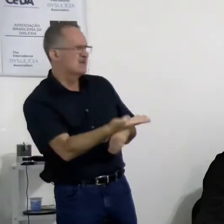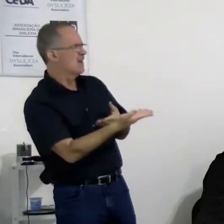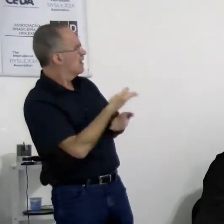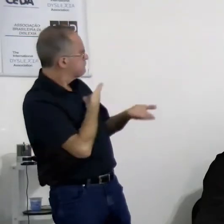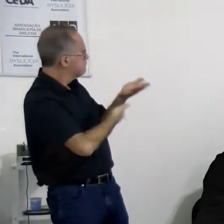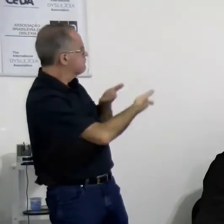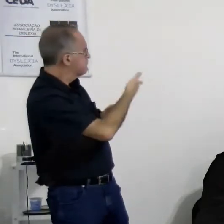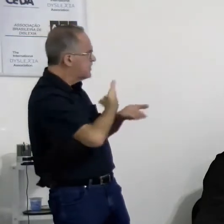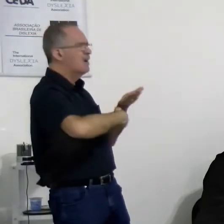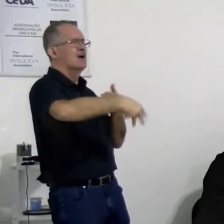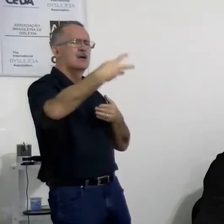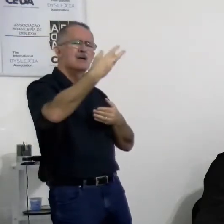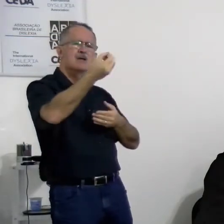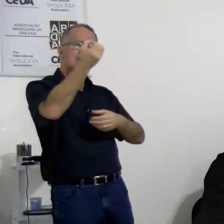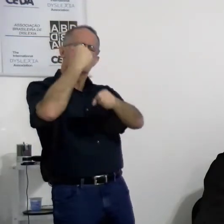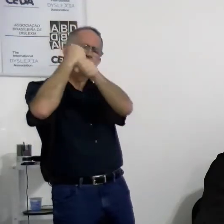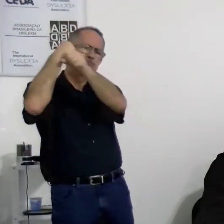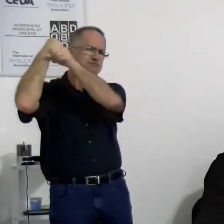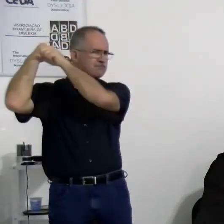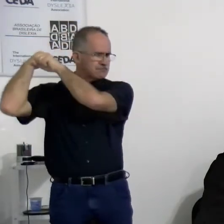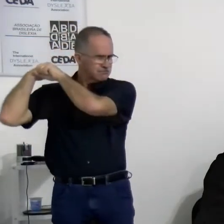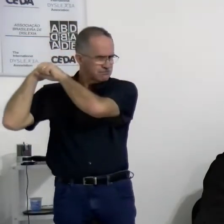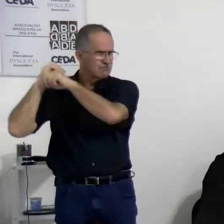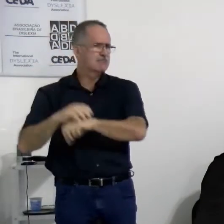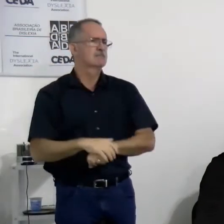anos. Aí,